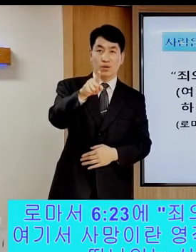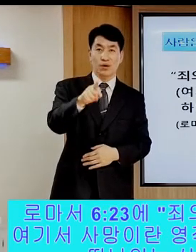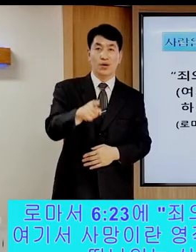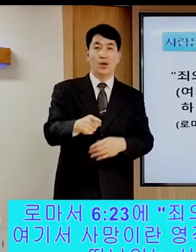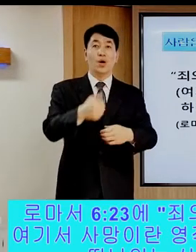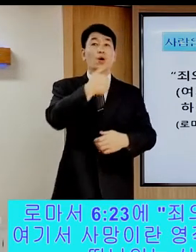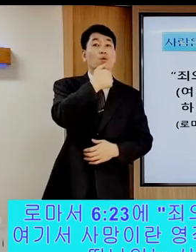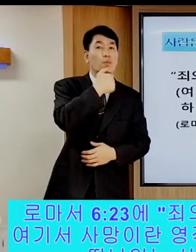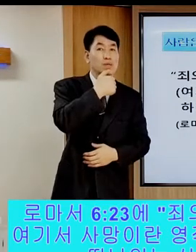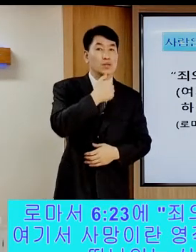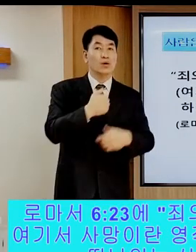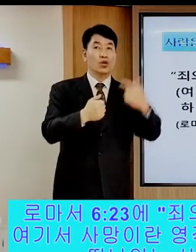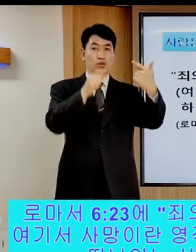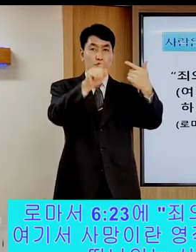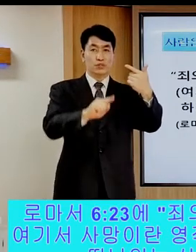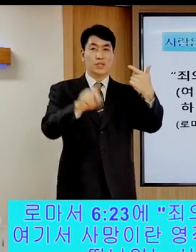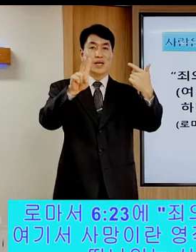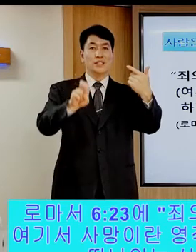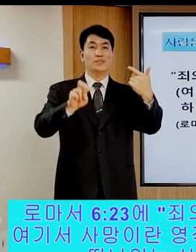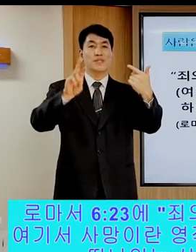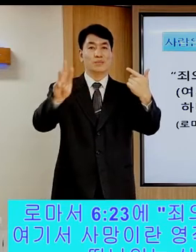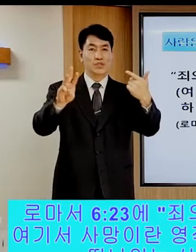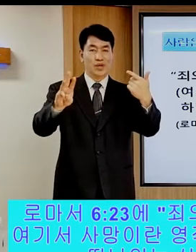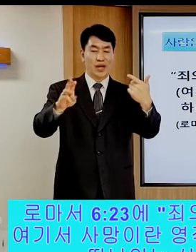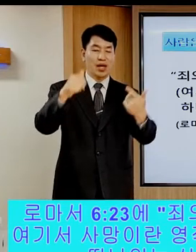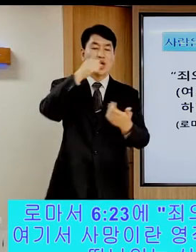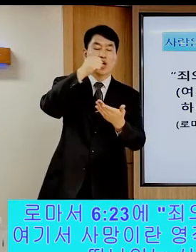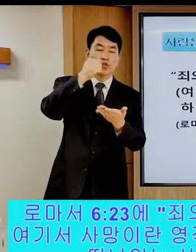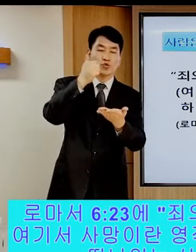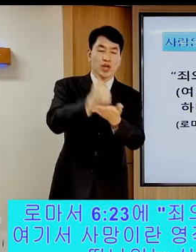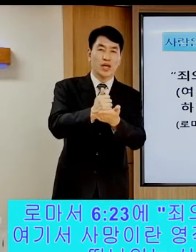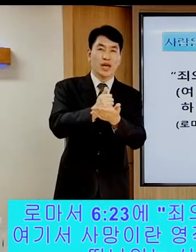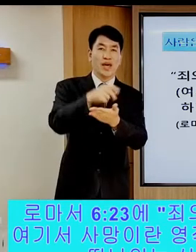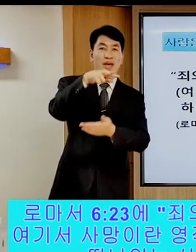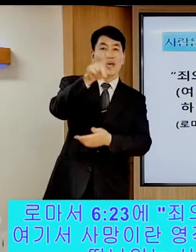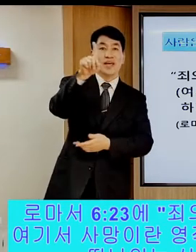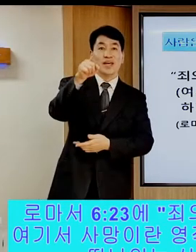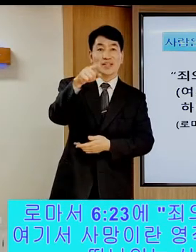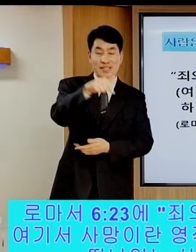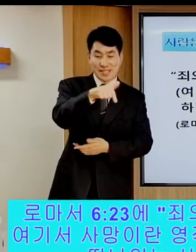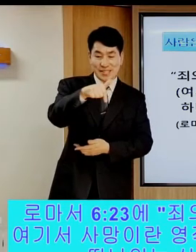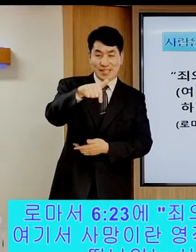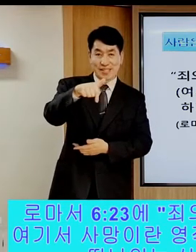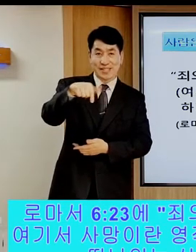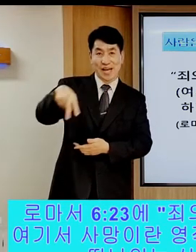로마서 6장 23절에 죄의